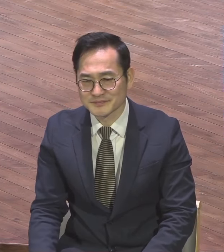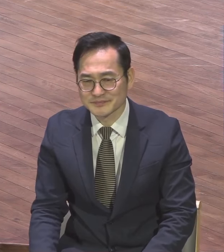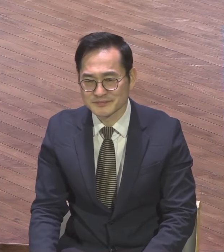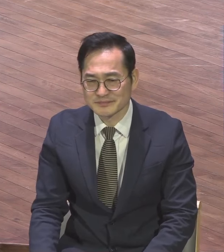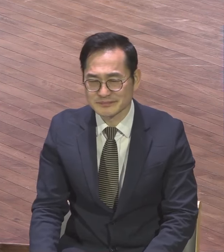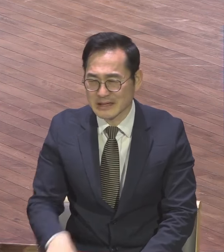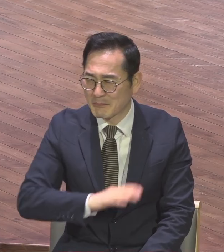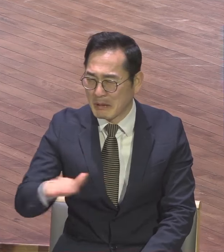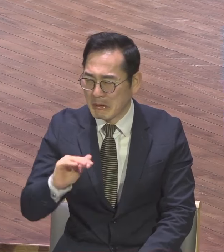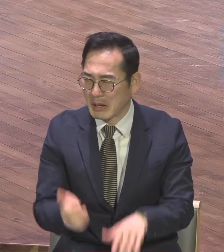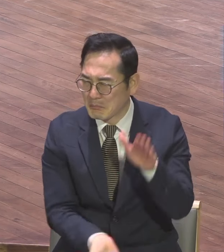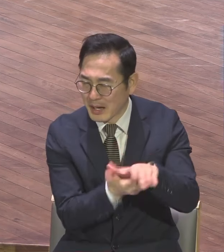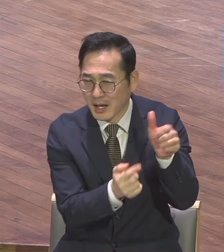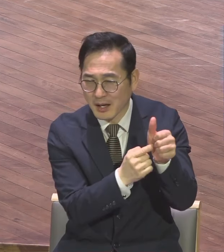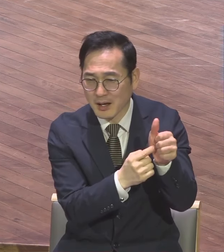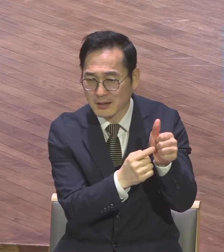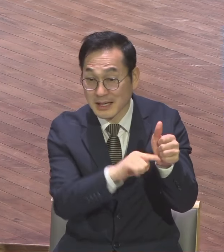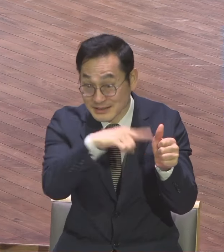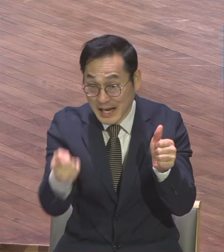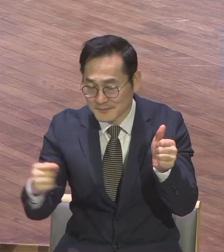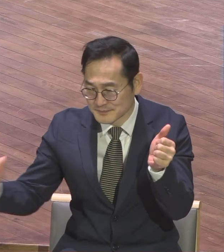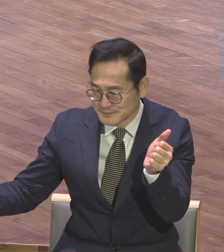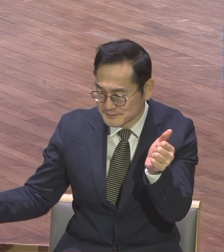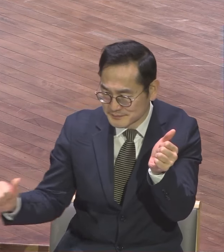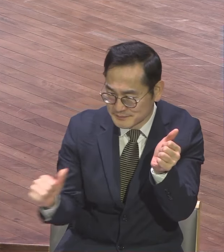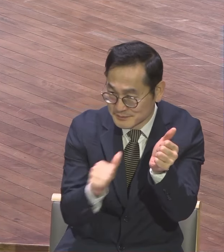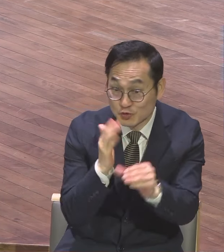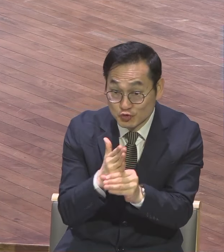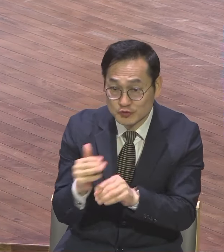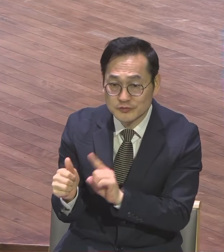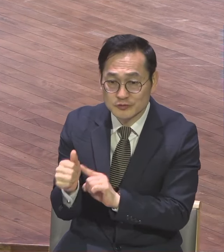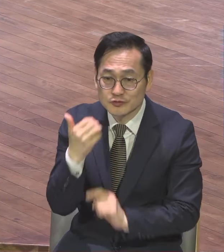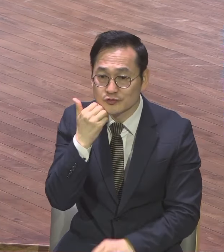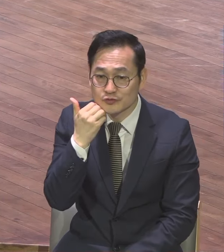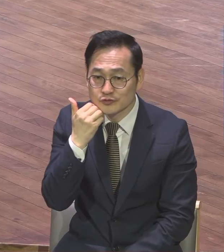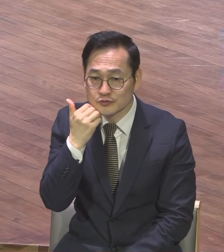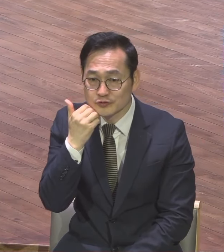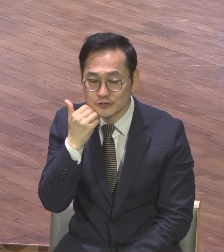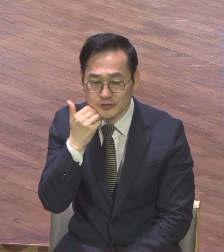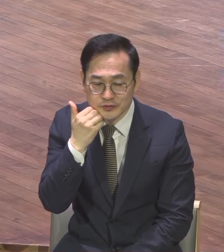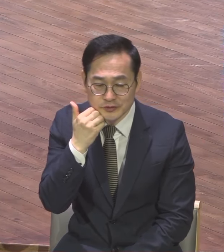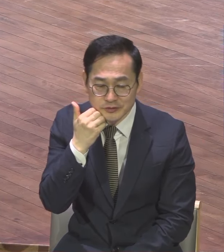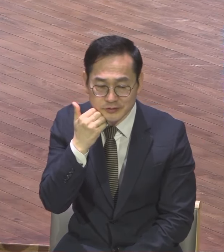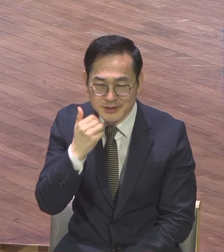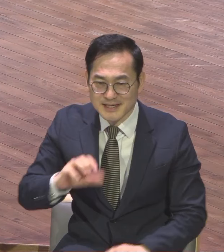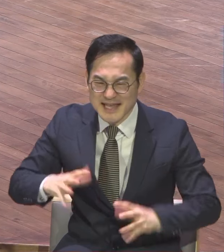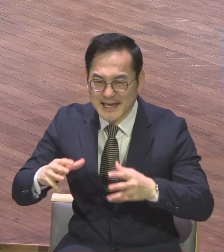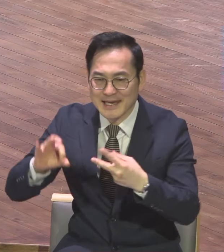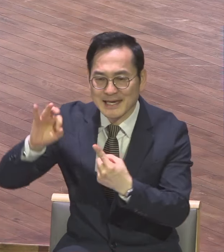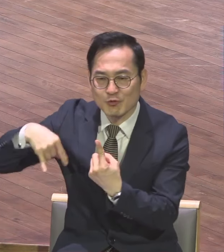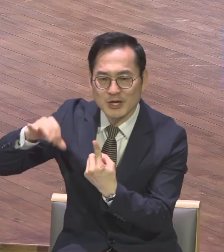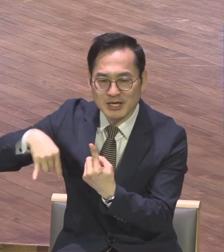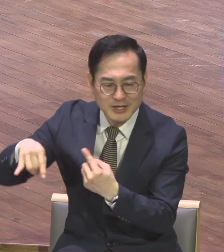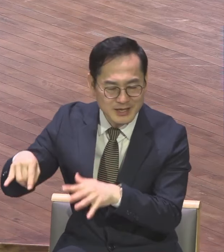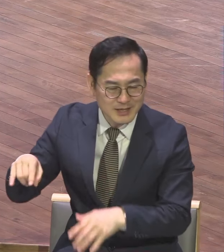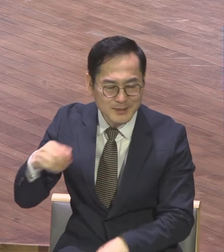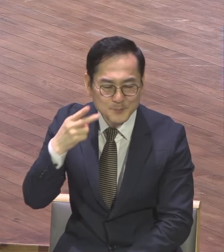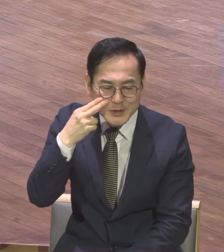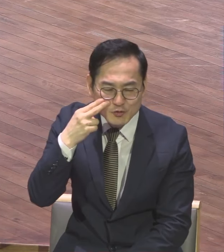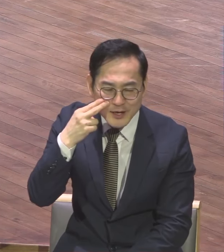뒤를 이을 선수를 꼽으라고 하면 현재 세계 랭킹 1위입니다. 미국의 스콧